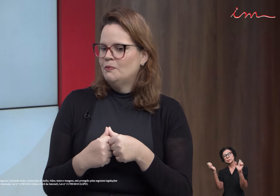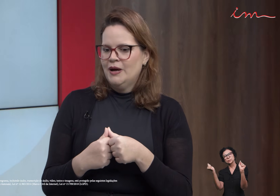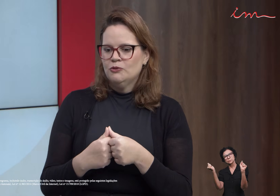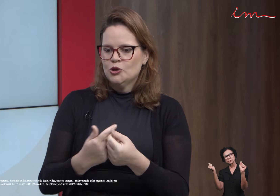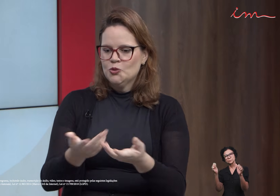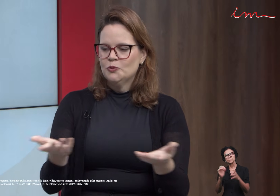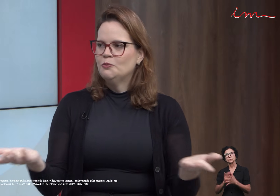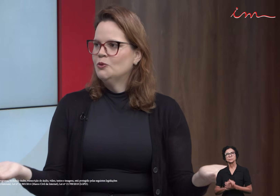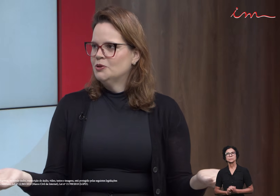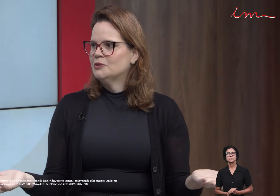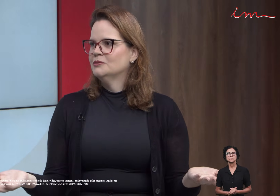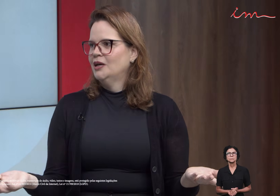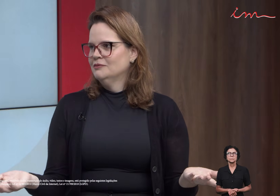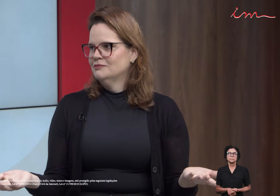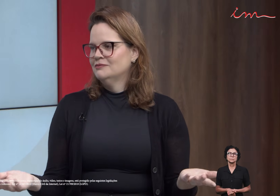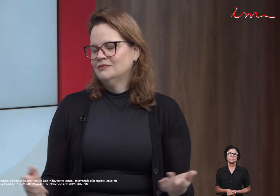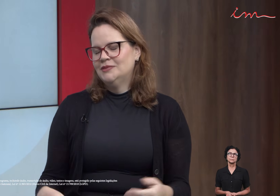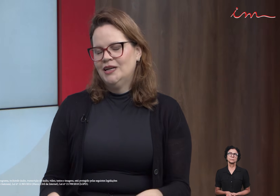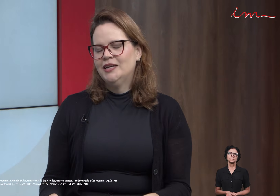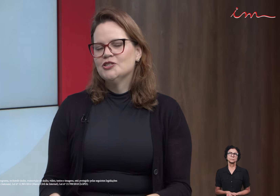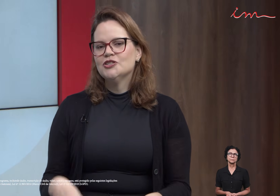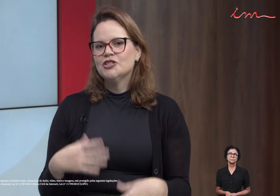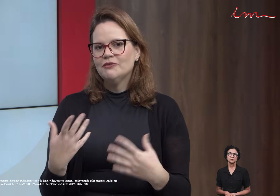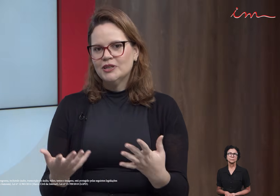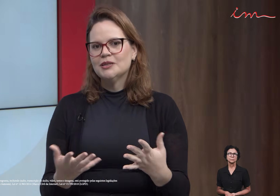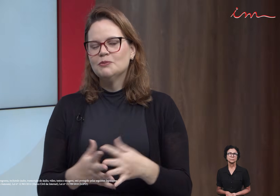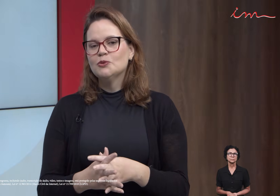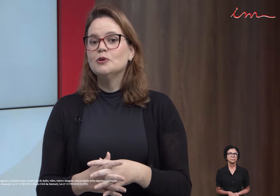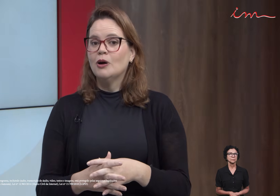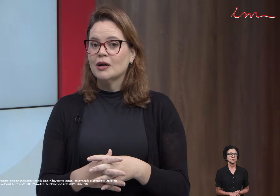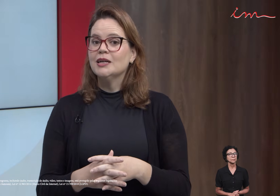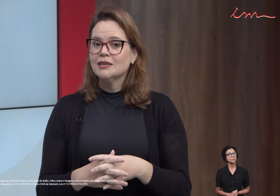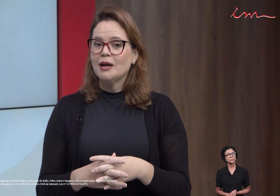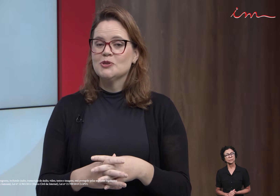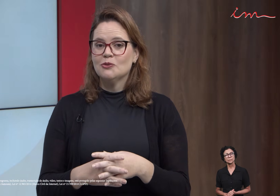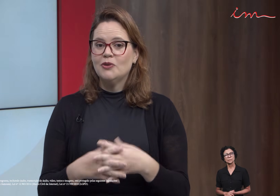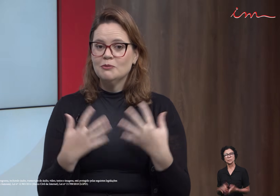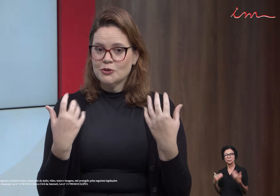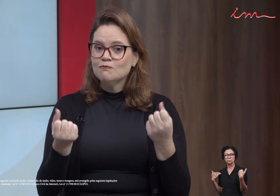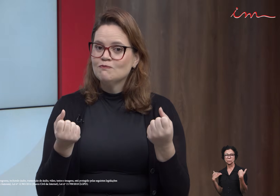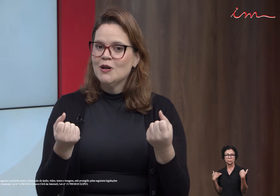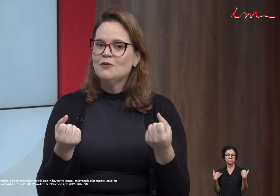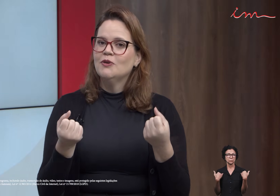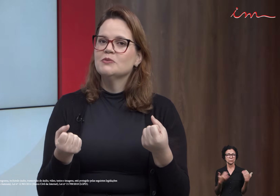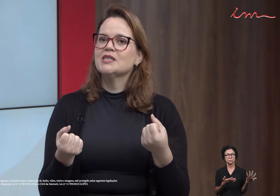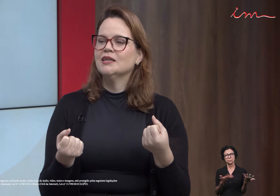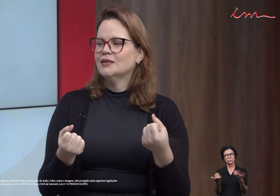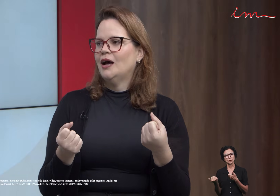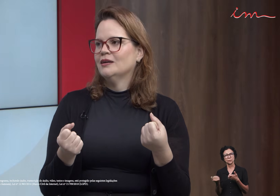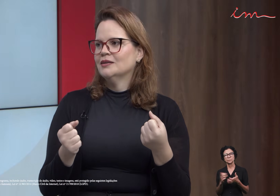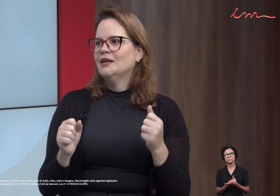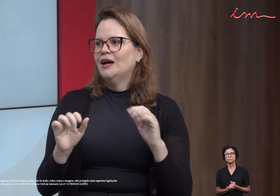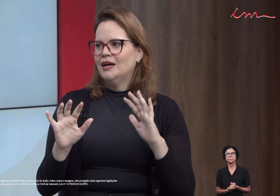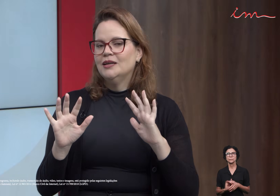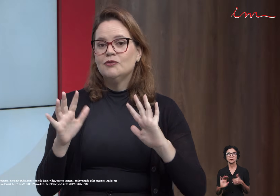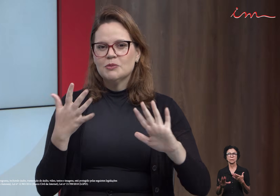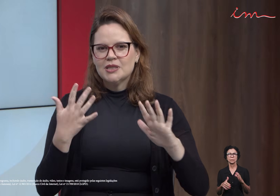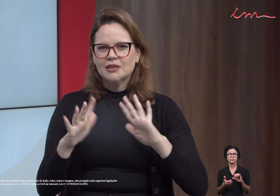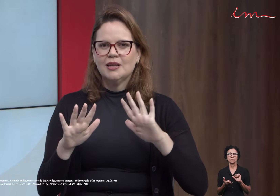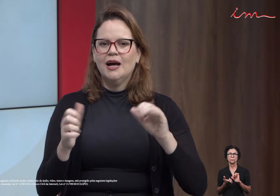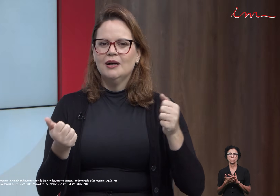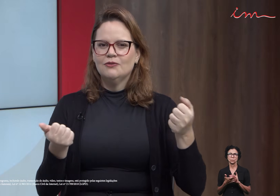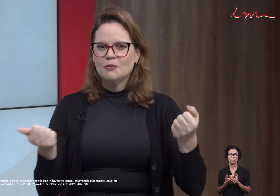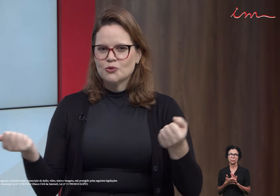falando para o público, né. Isso, E aí a gente já vira para o: "Ó, cantemos, então vamos cantar". Aí